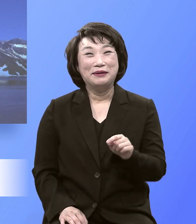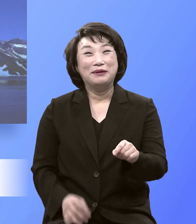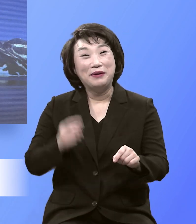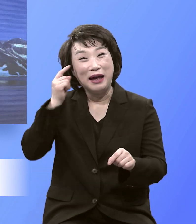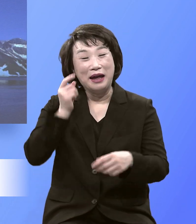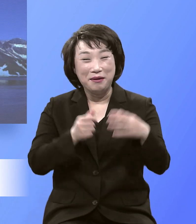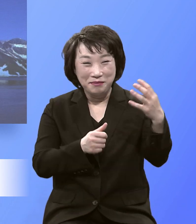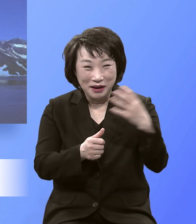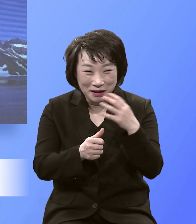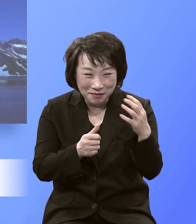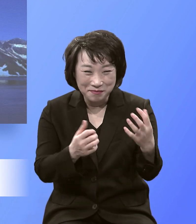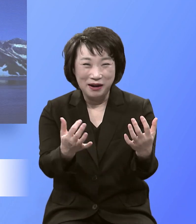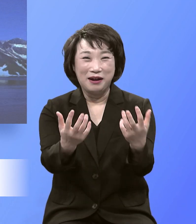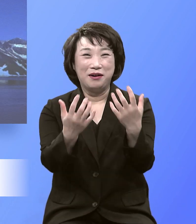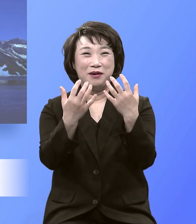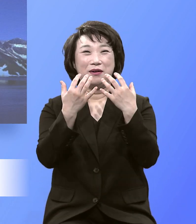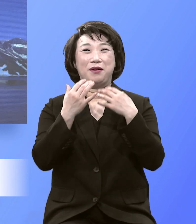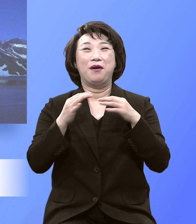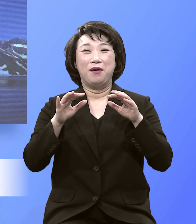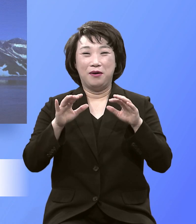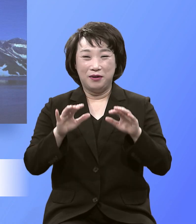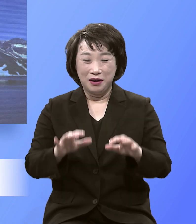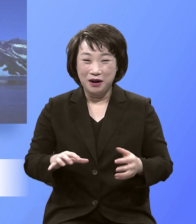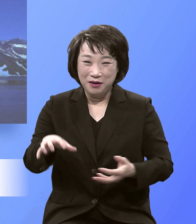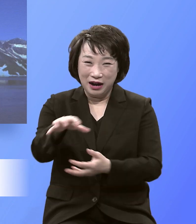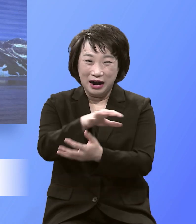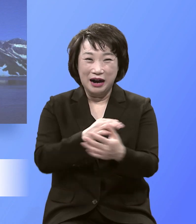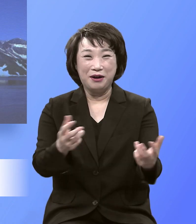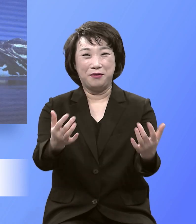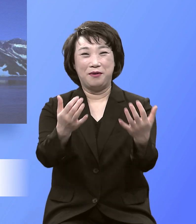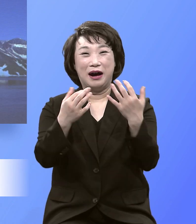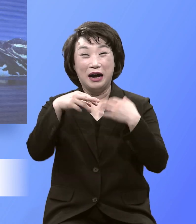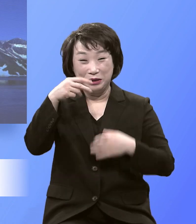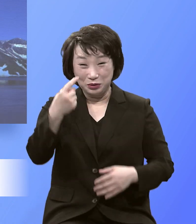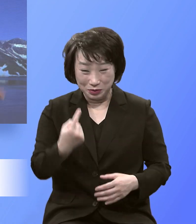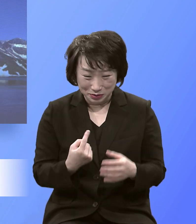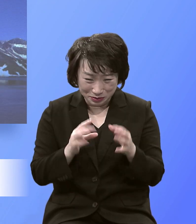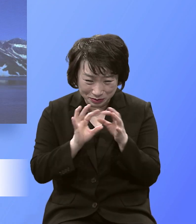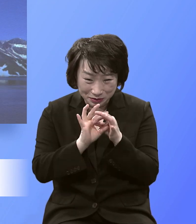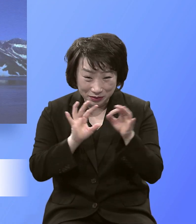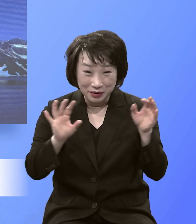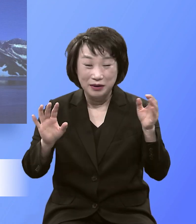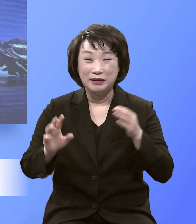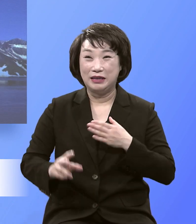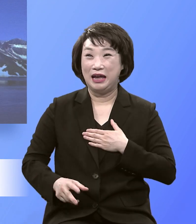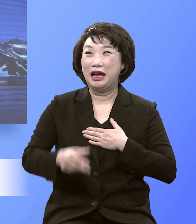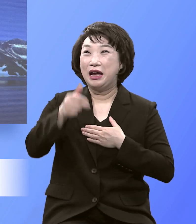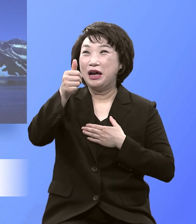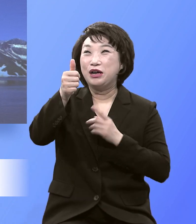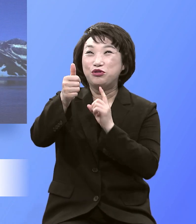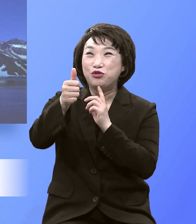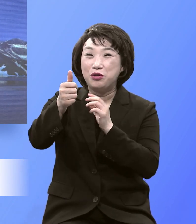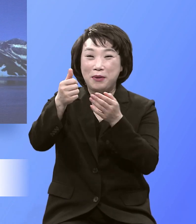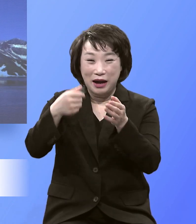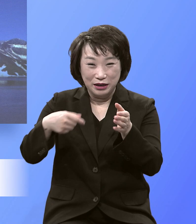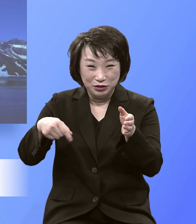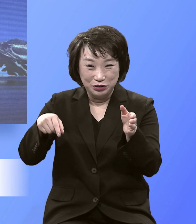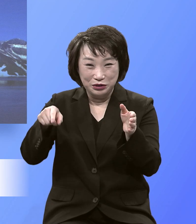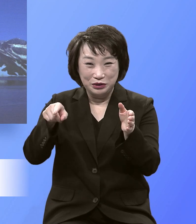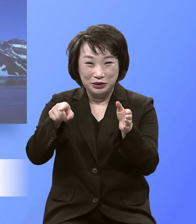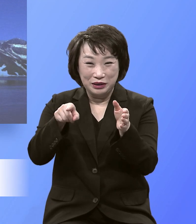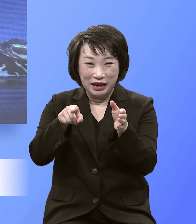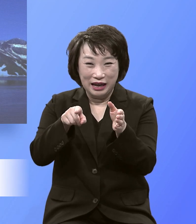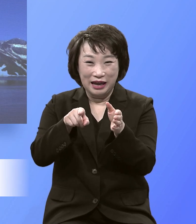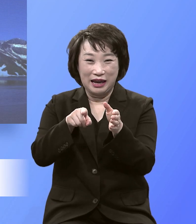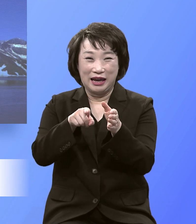핍박이 오고 환난이 와도 내